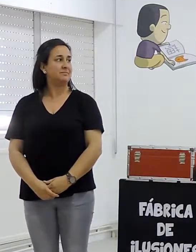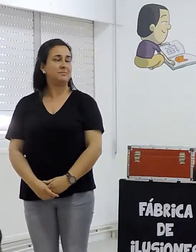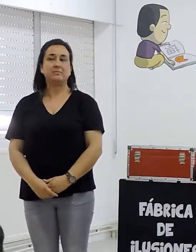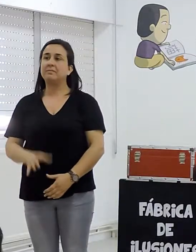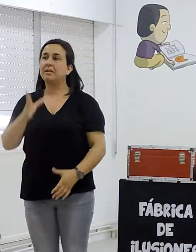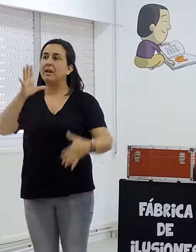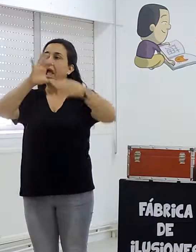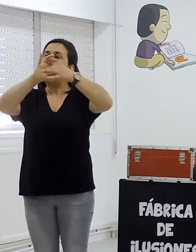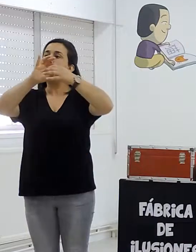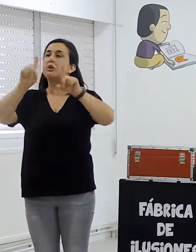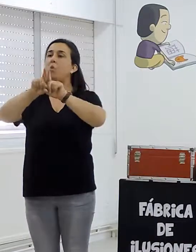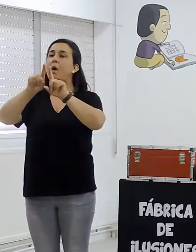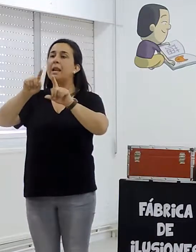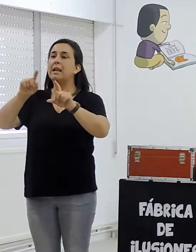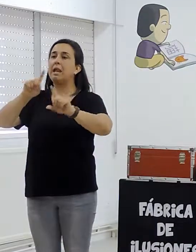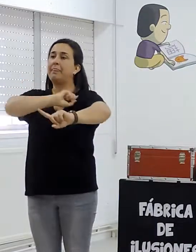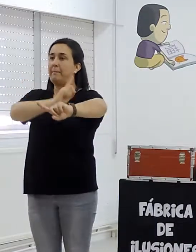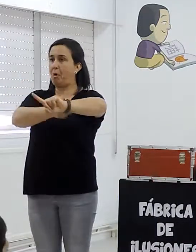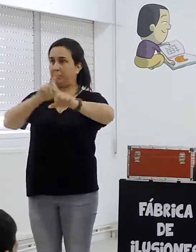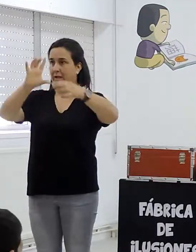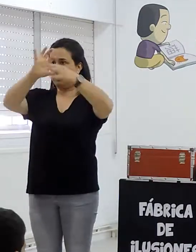Los aros olímpicos.